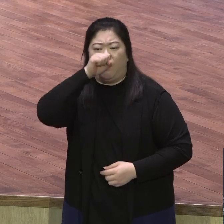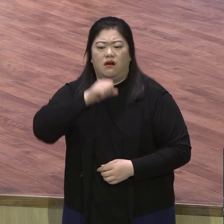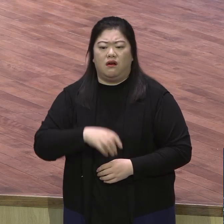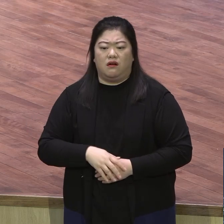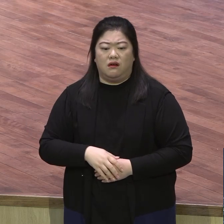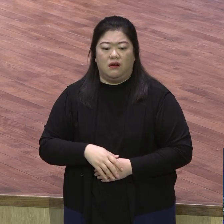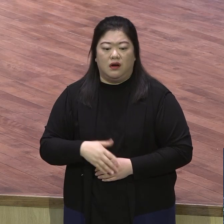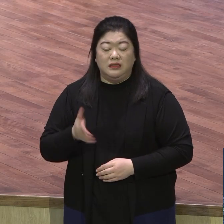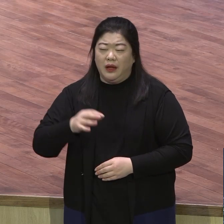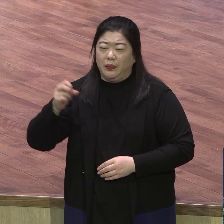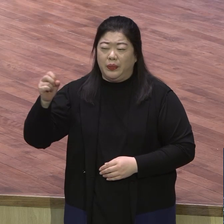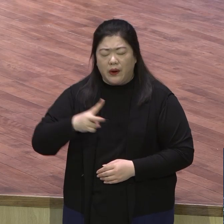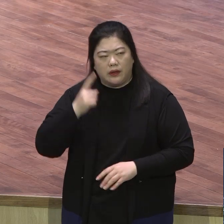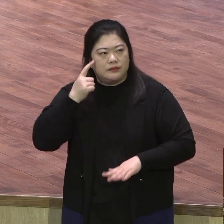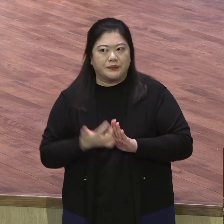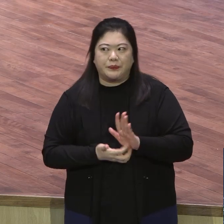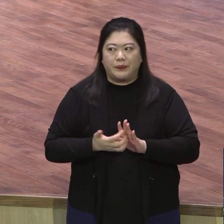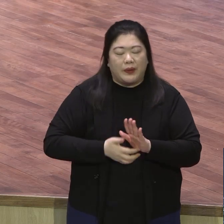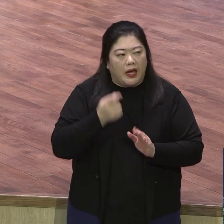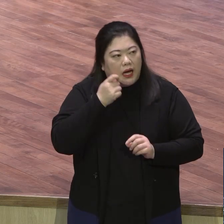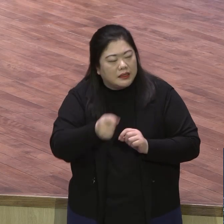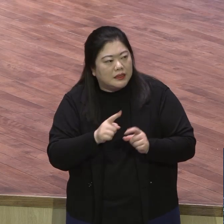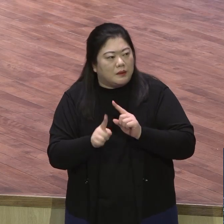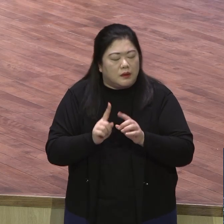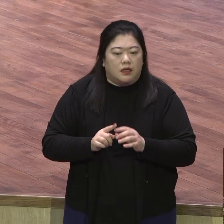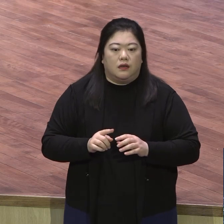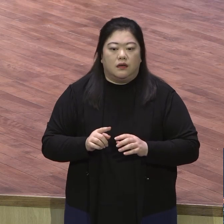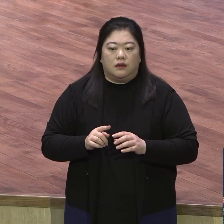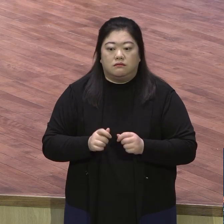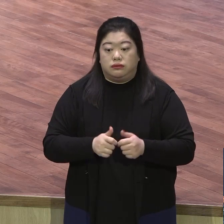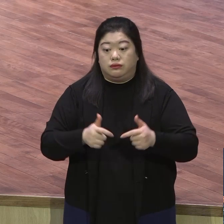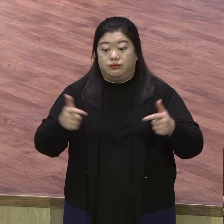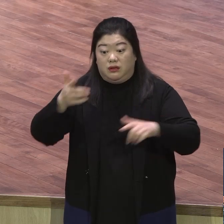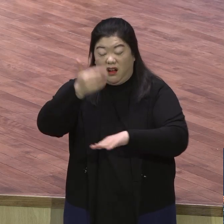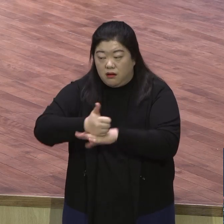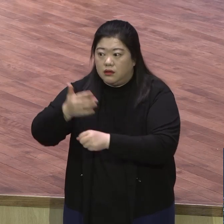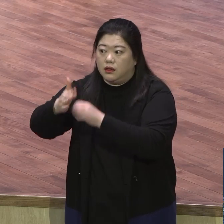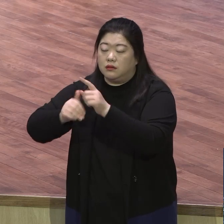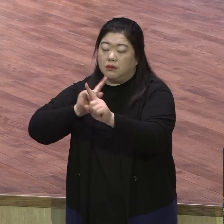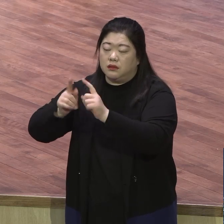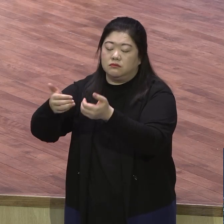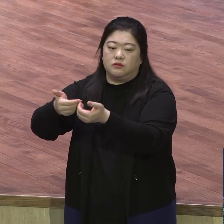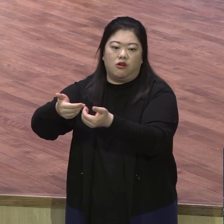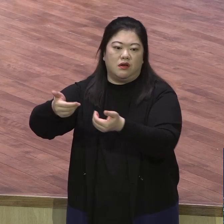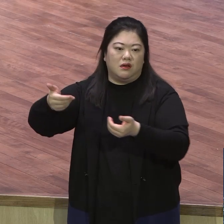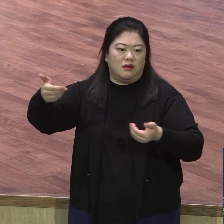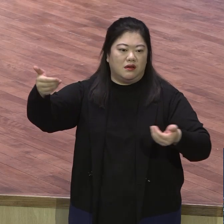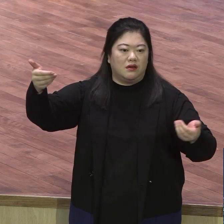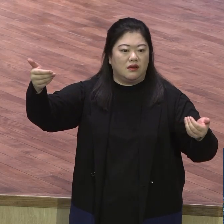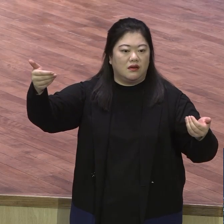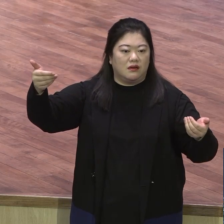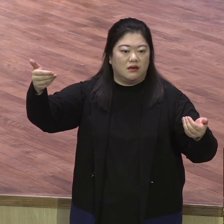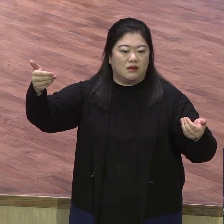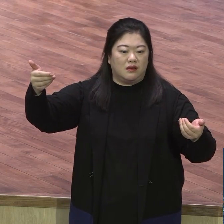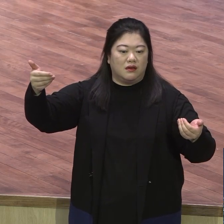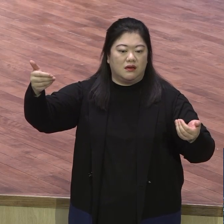그럼 어떻게 돼요? 하나님의 말씀과 점점점점 멀어집니다. 점점점 멀리 가요.